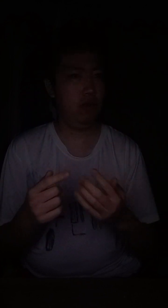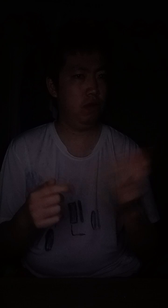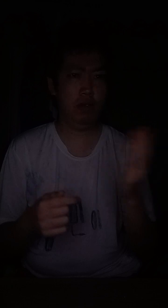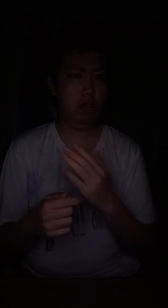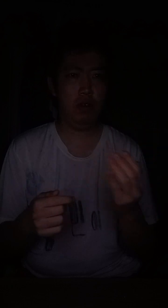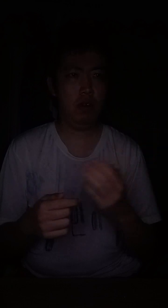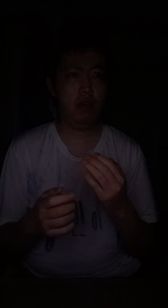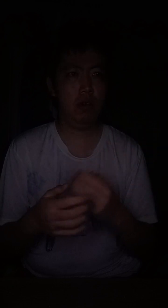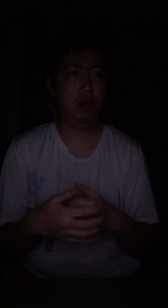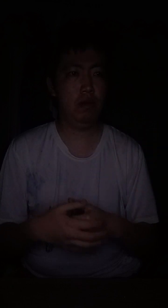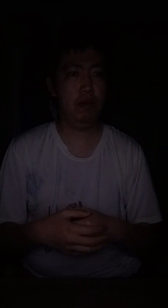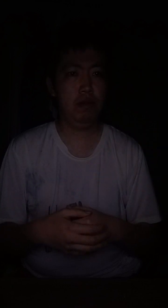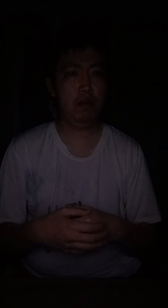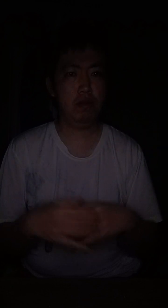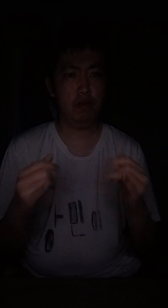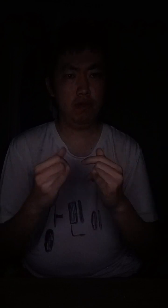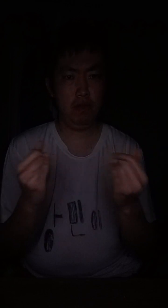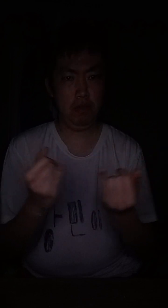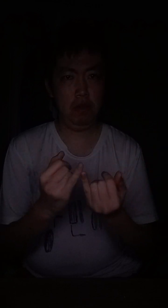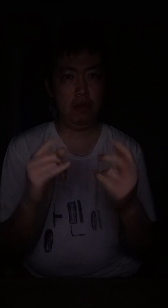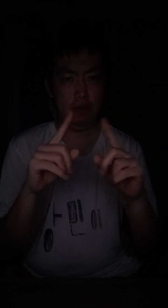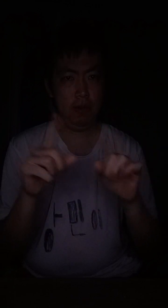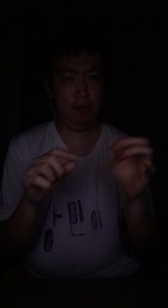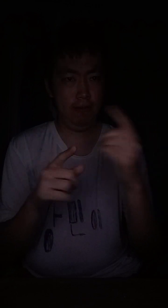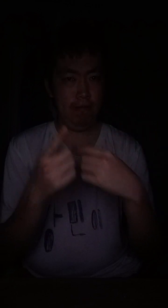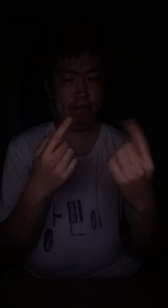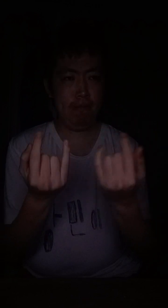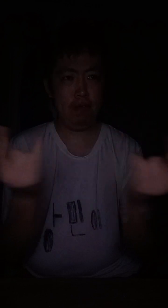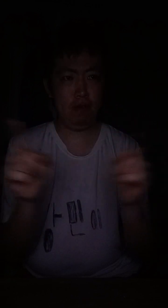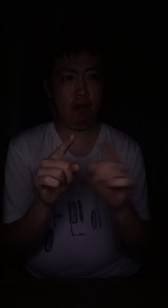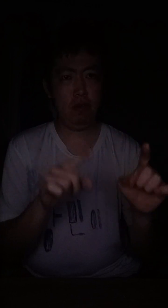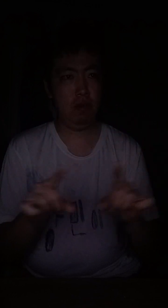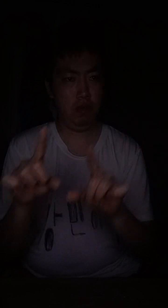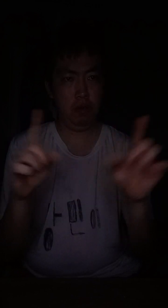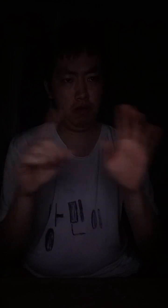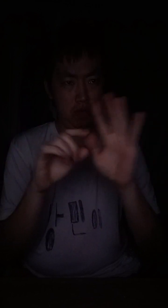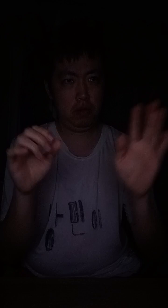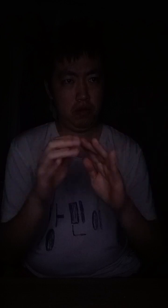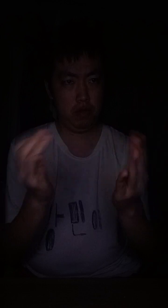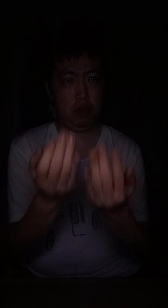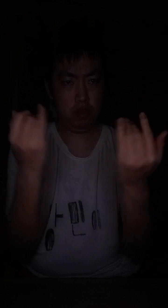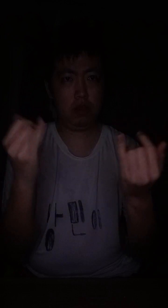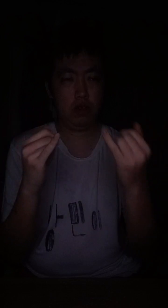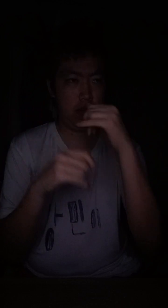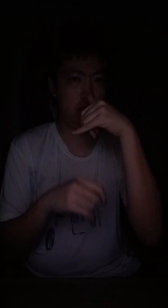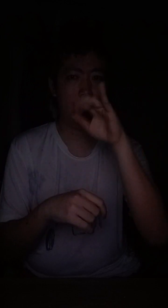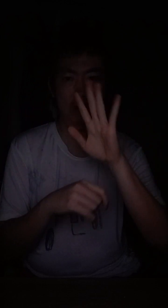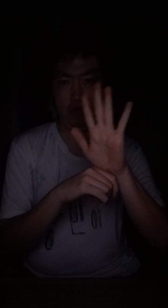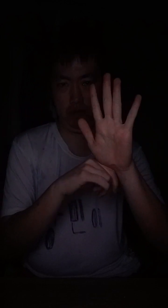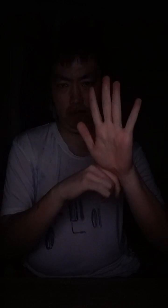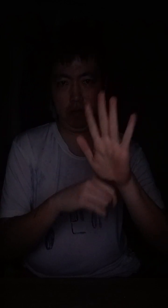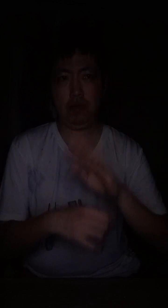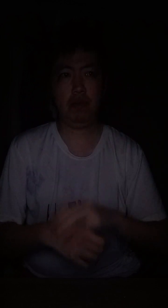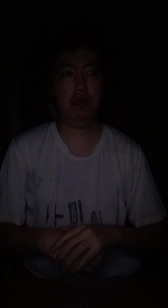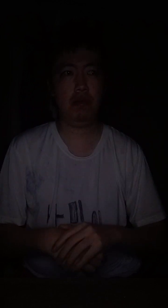것으로 확인했지만 경찰은 방송통신위원회 등과 함께 온라인 모니터링을 벌이고 있다고 밝혔습니다. 경찰은 이